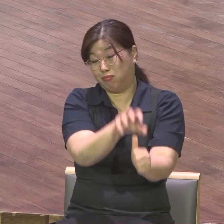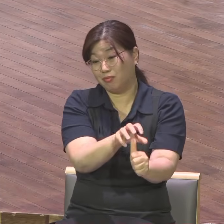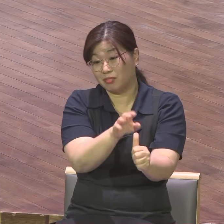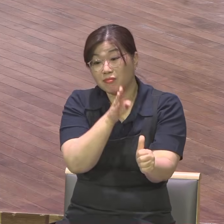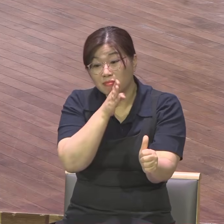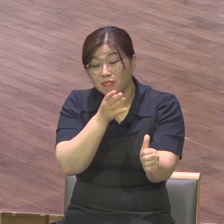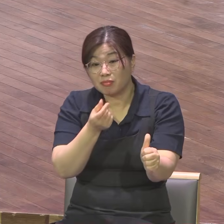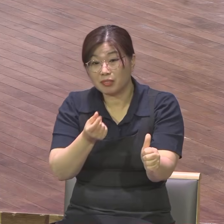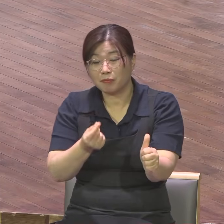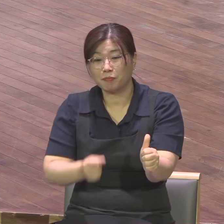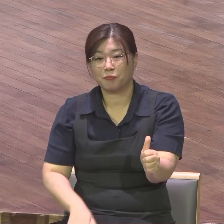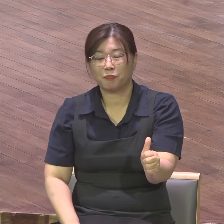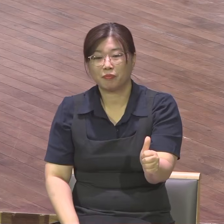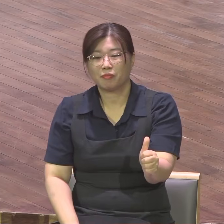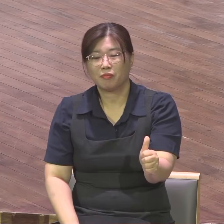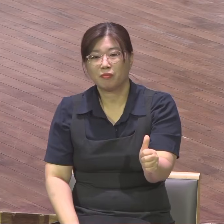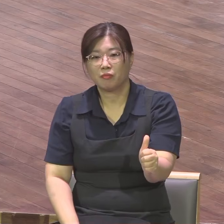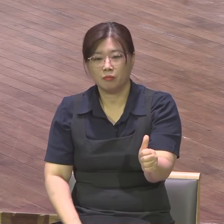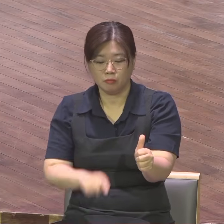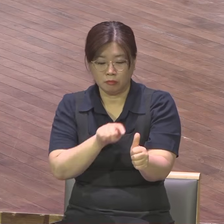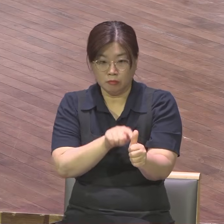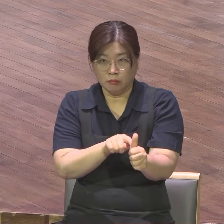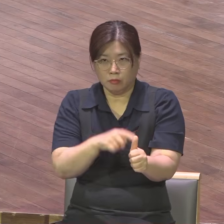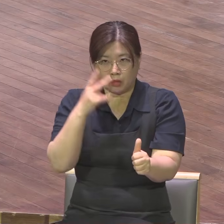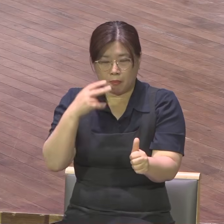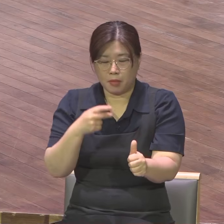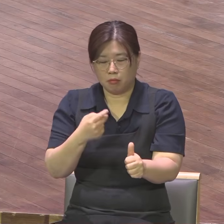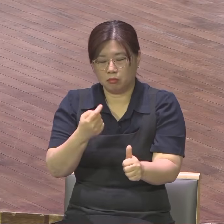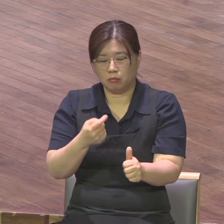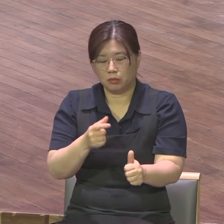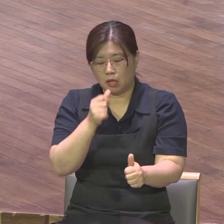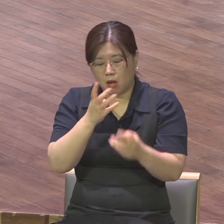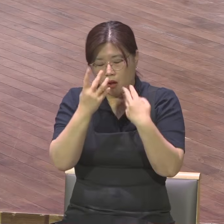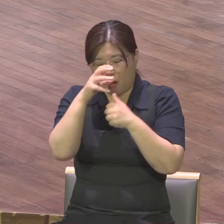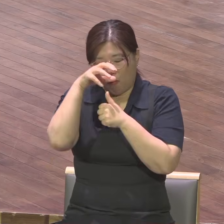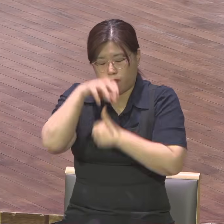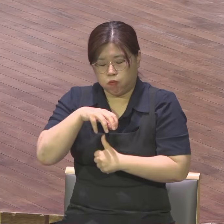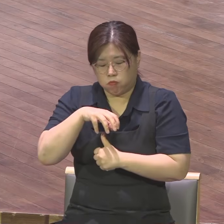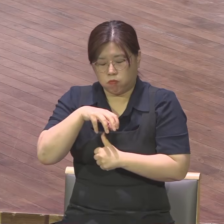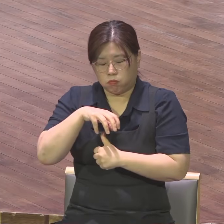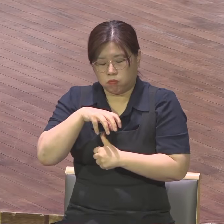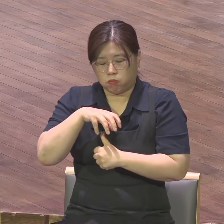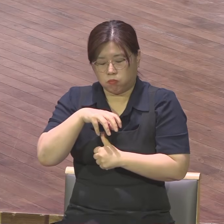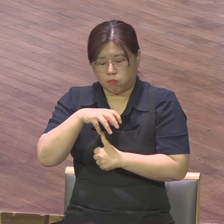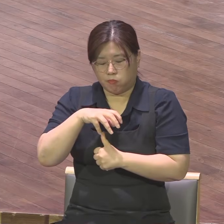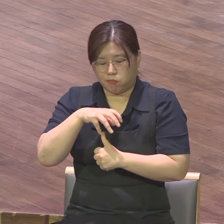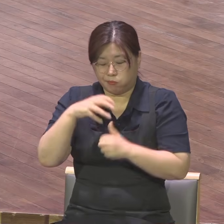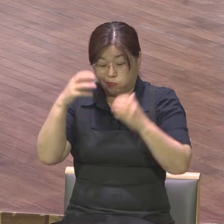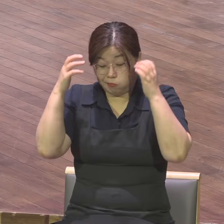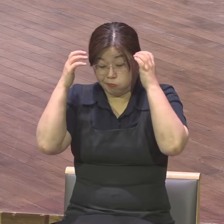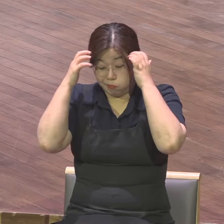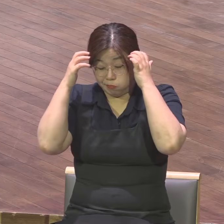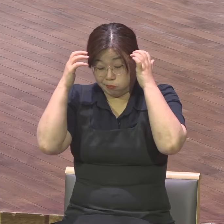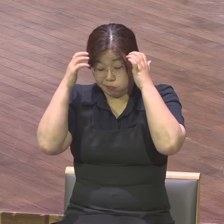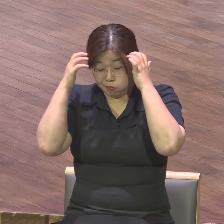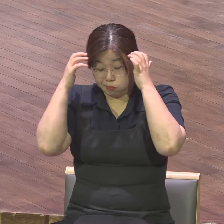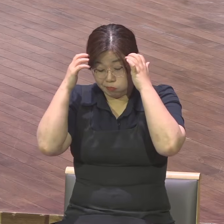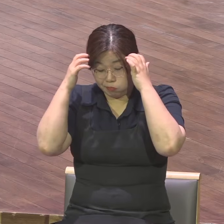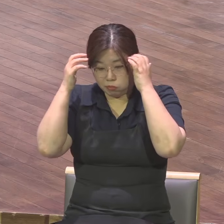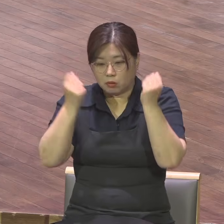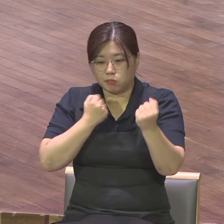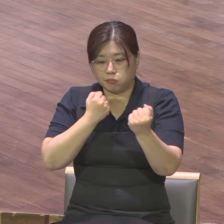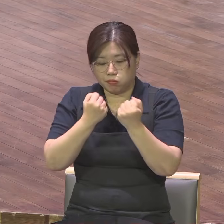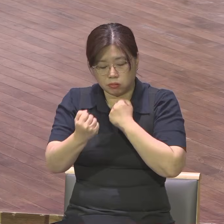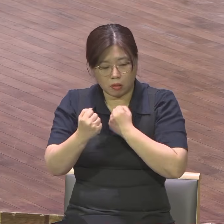그런데 놀랍게도 이런 온갖 수모를 겪으면서도 에레미야는 유다 백성들을 향한 그